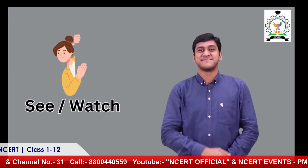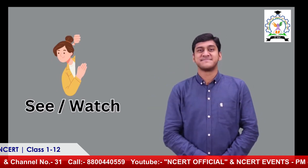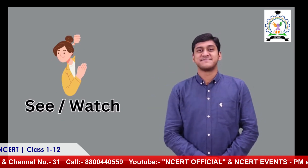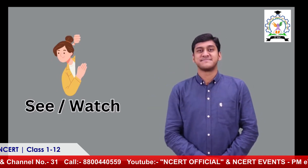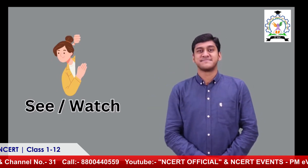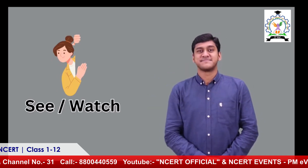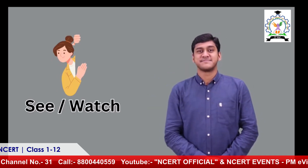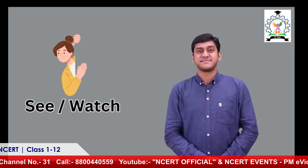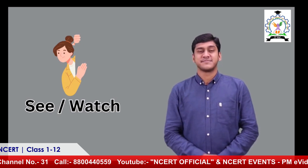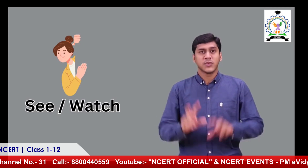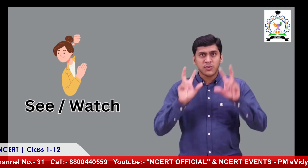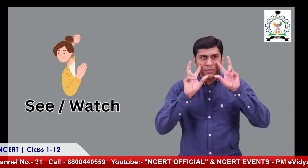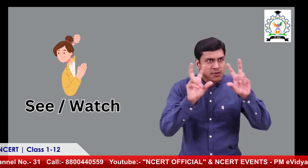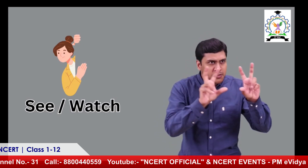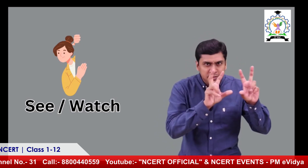देखना